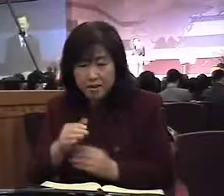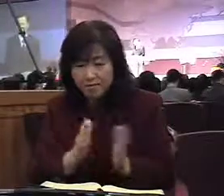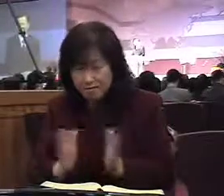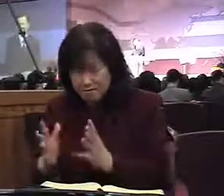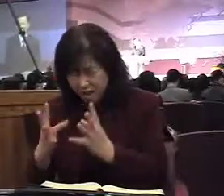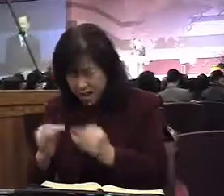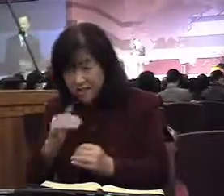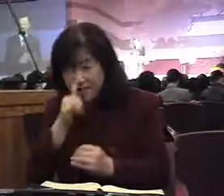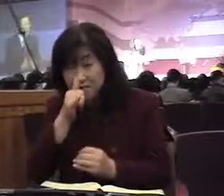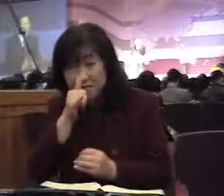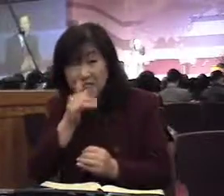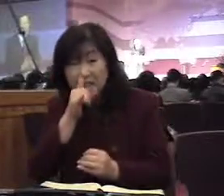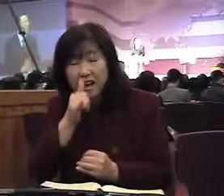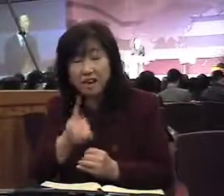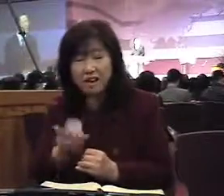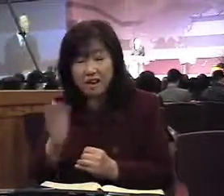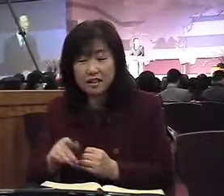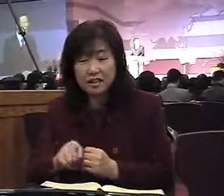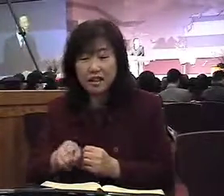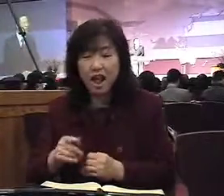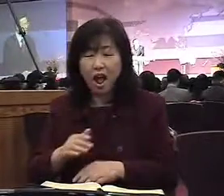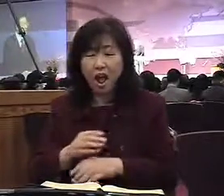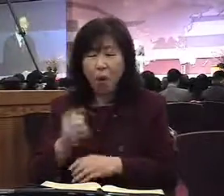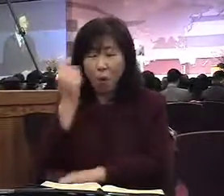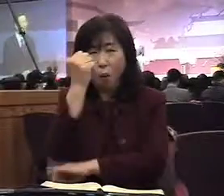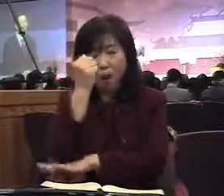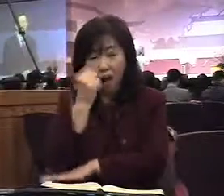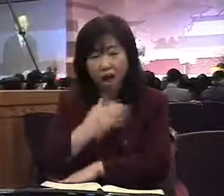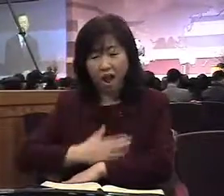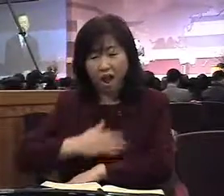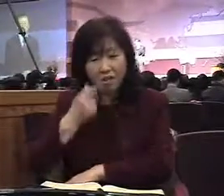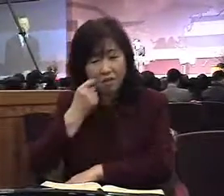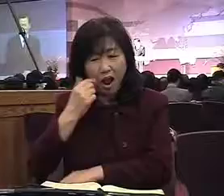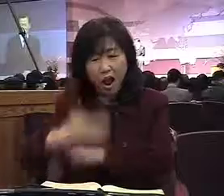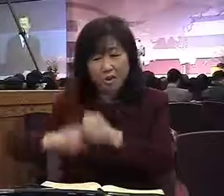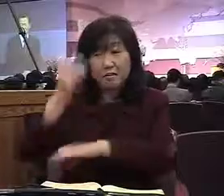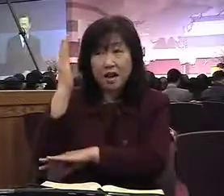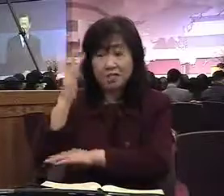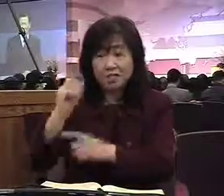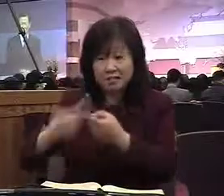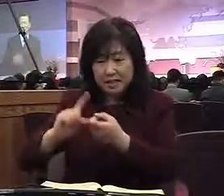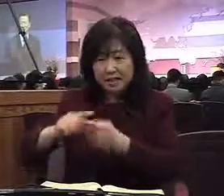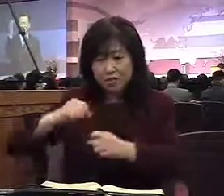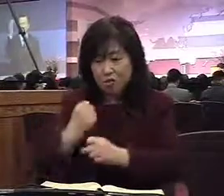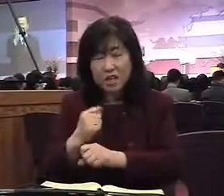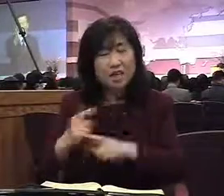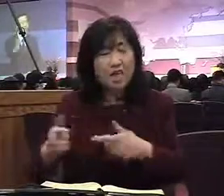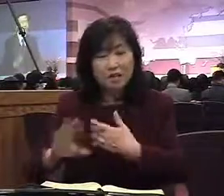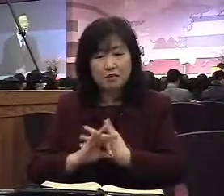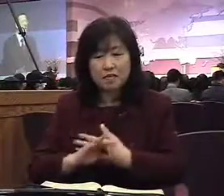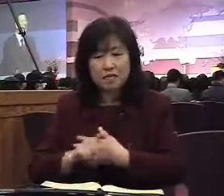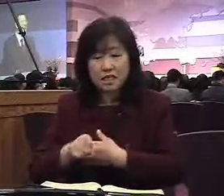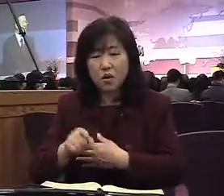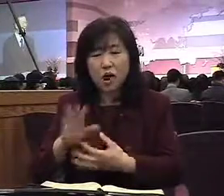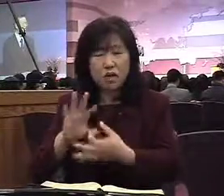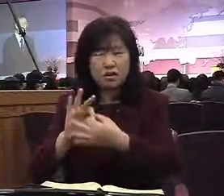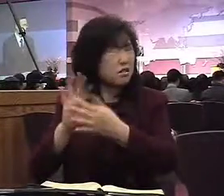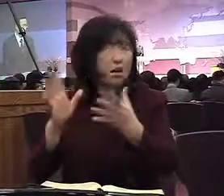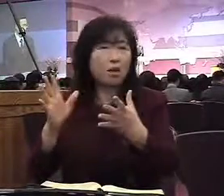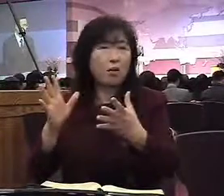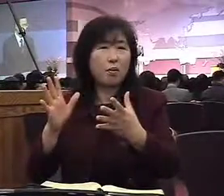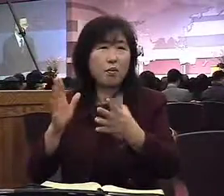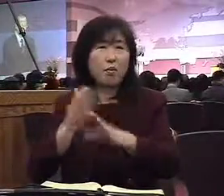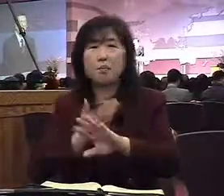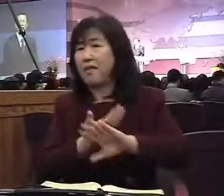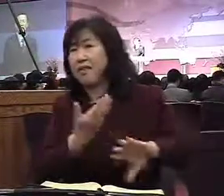놓으셔서 이 원리를 알지 못하고 하나님의 말씀대로 순종하지 않으면 이거와 전혀 상관없이 다른 데서 헤맬 수가